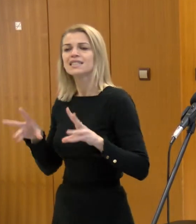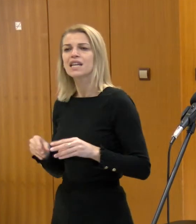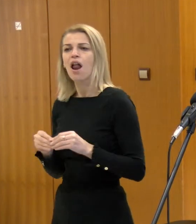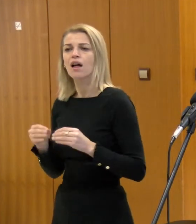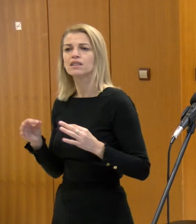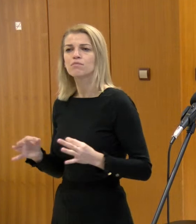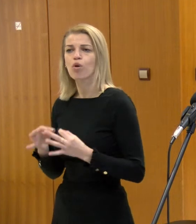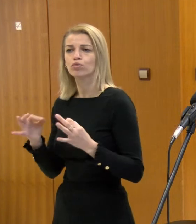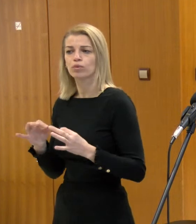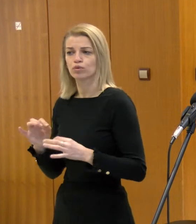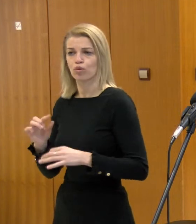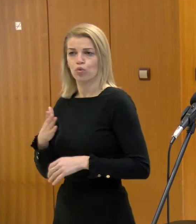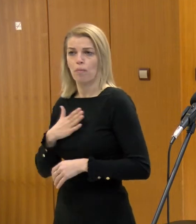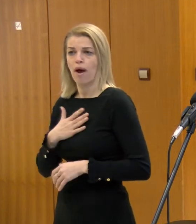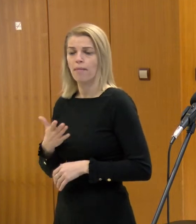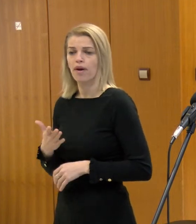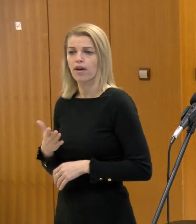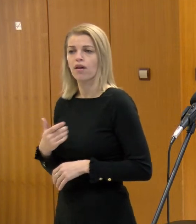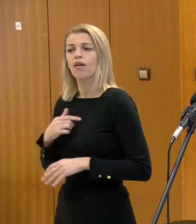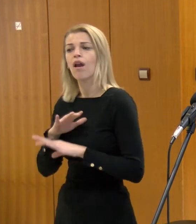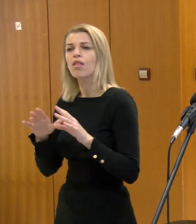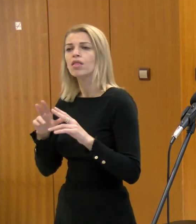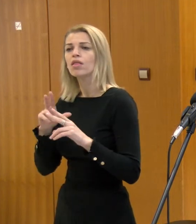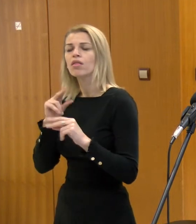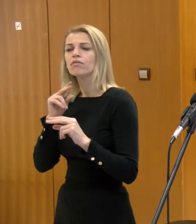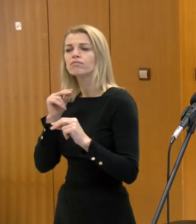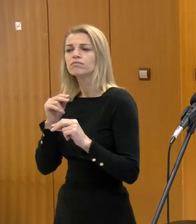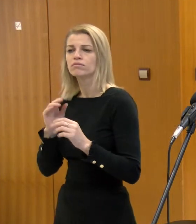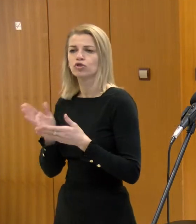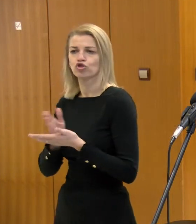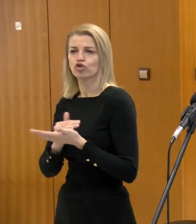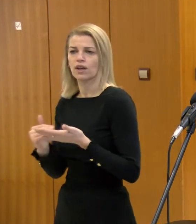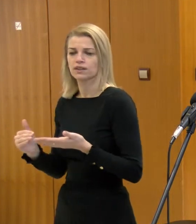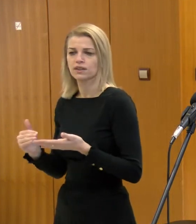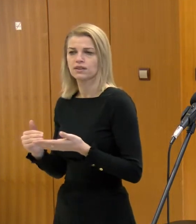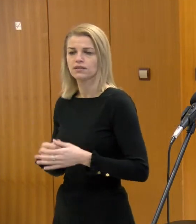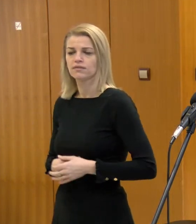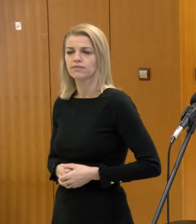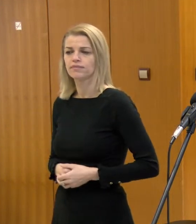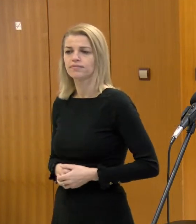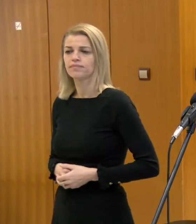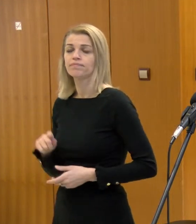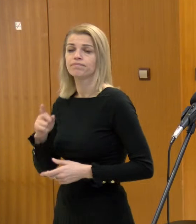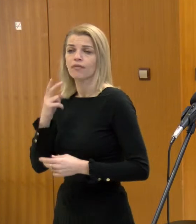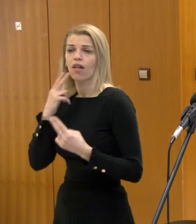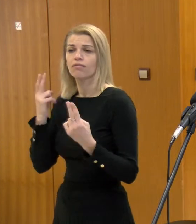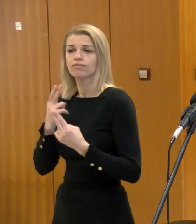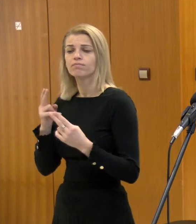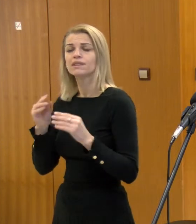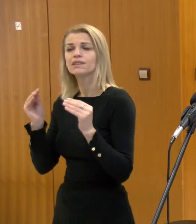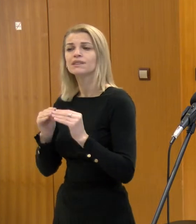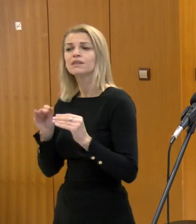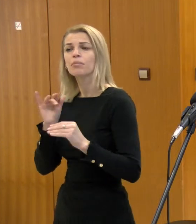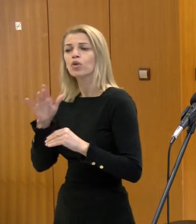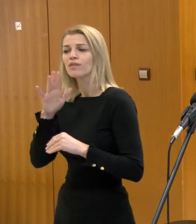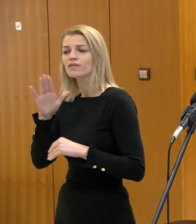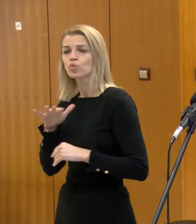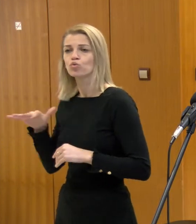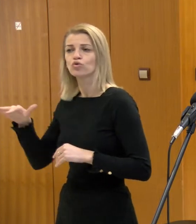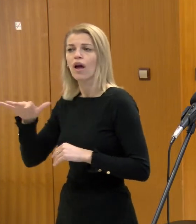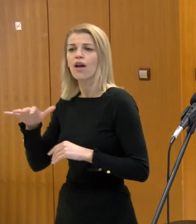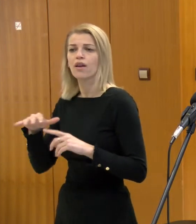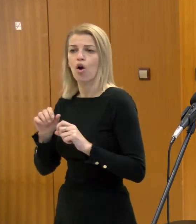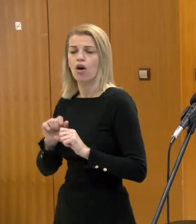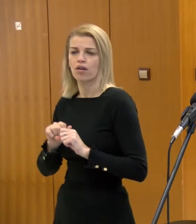spôsobilosti, ktorú máme. Rozprávame sa o nejakej časti, ale áno, systémy protivzdušnej obrany sú jedny